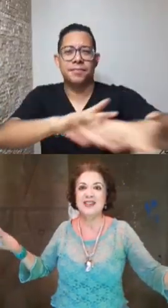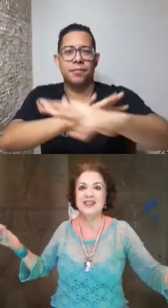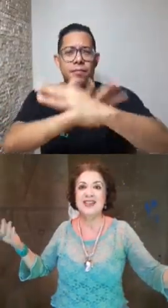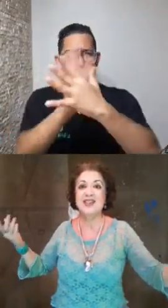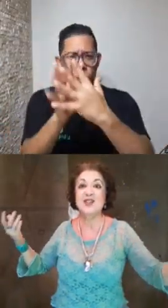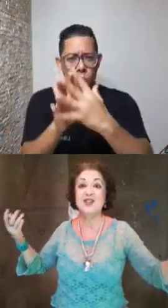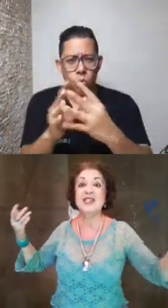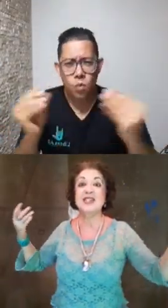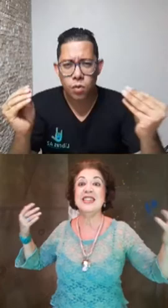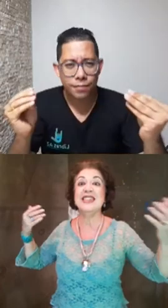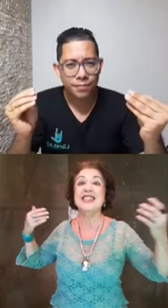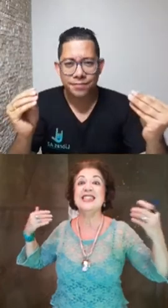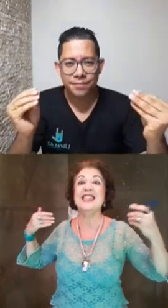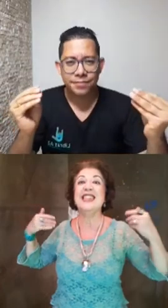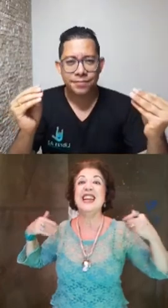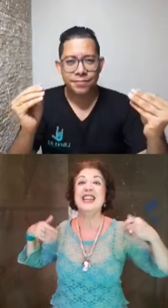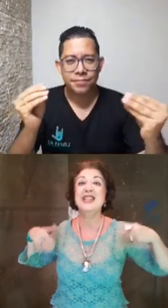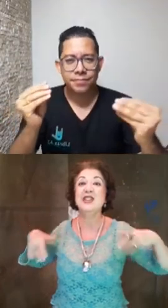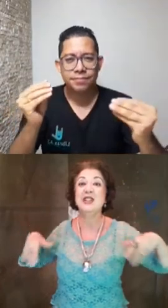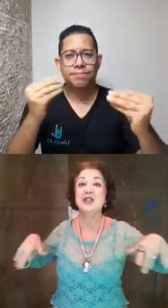mas sim de se